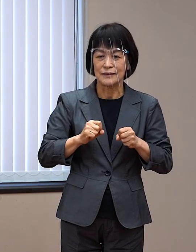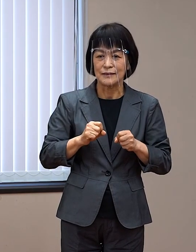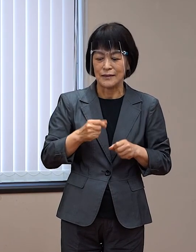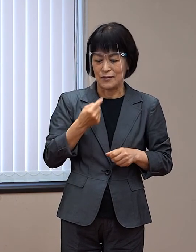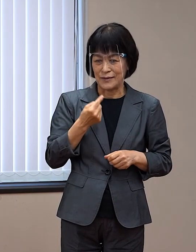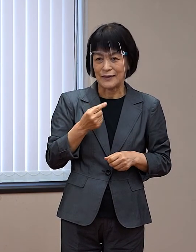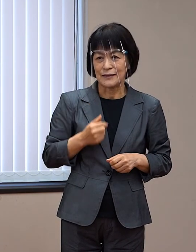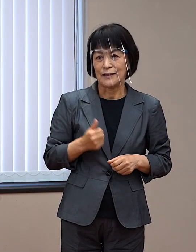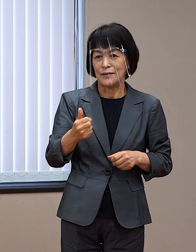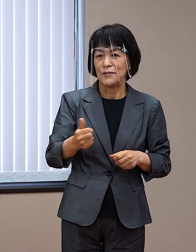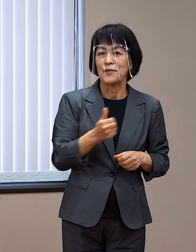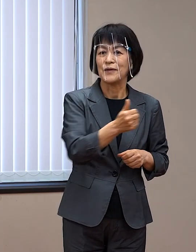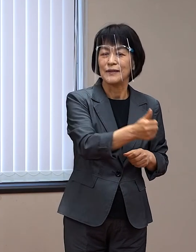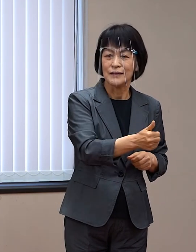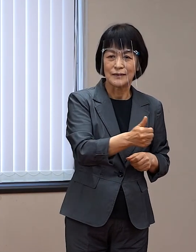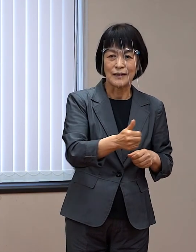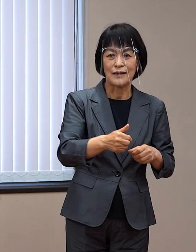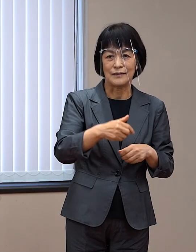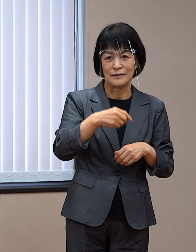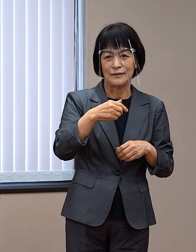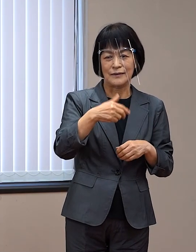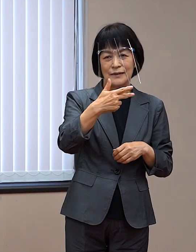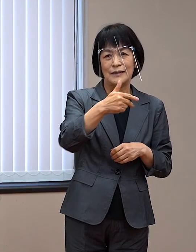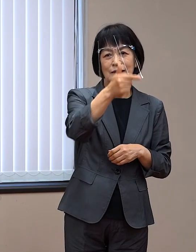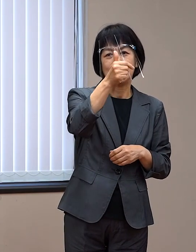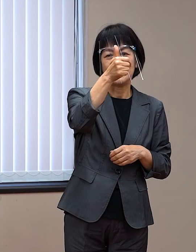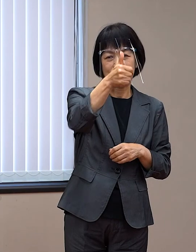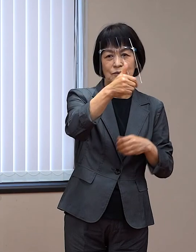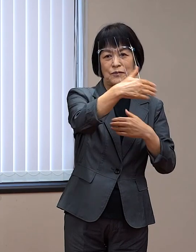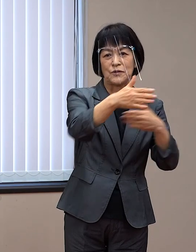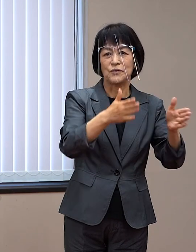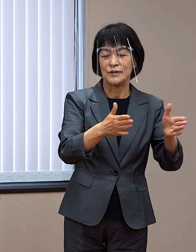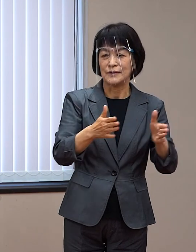室や対話集会の開催を通じて、